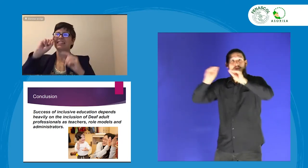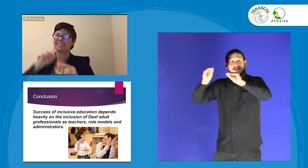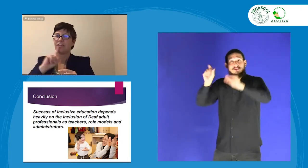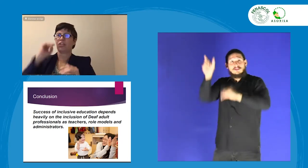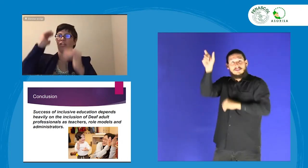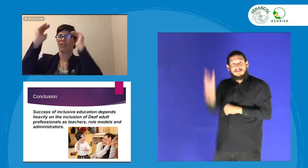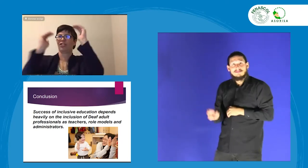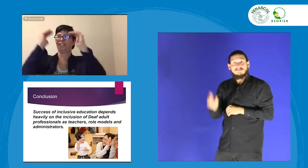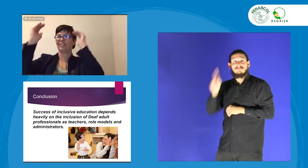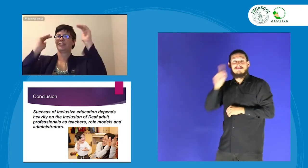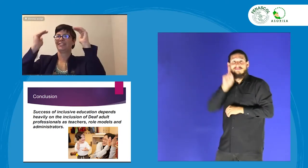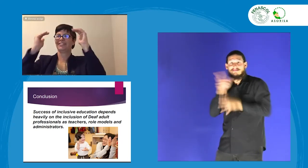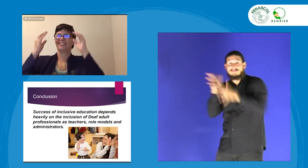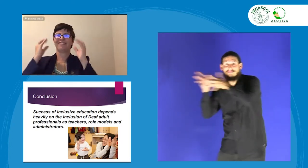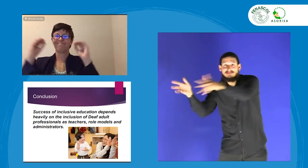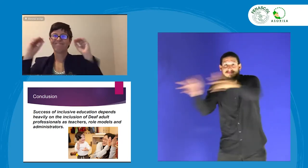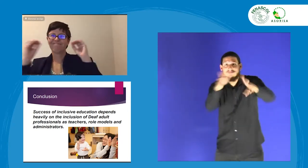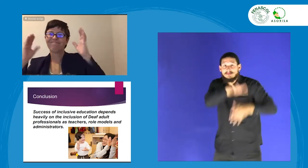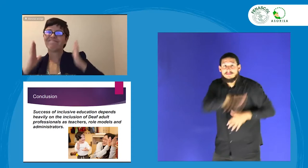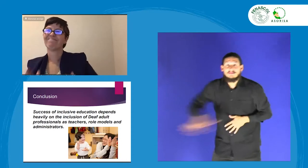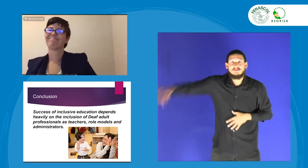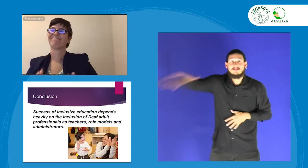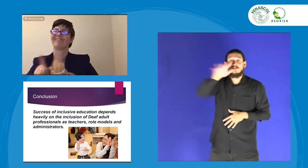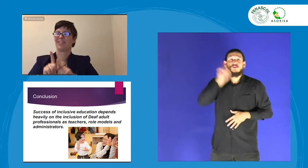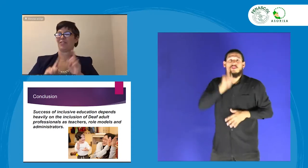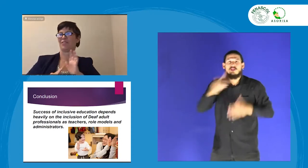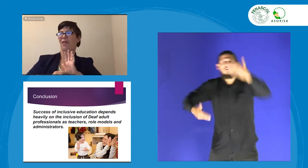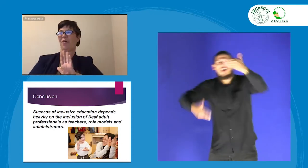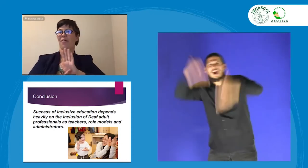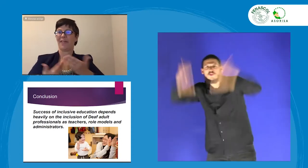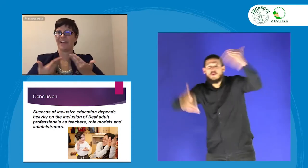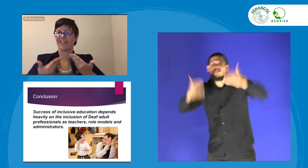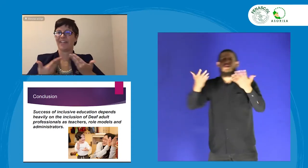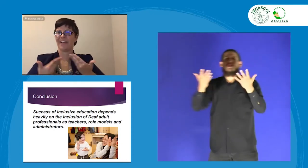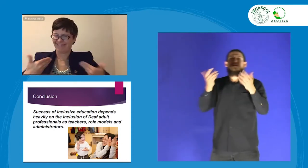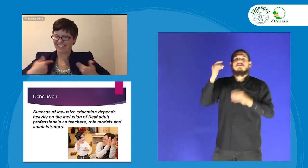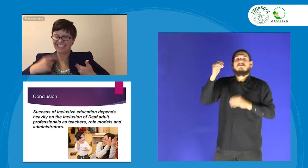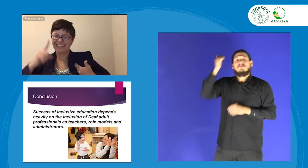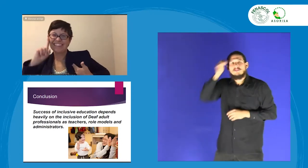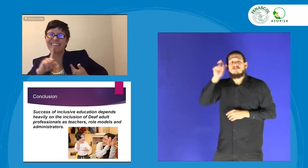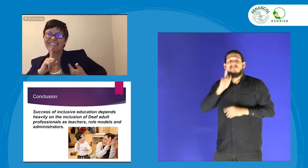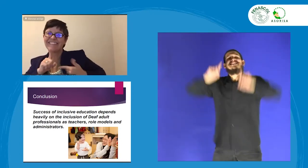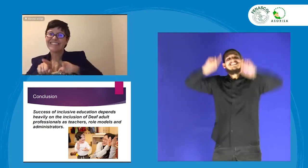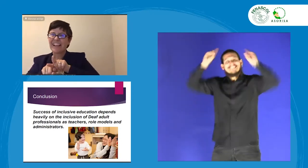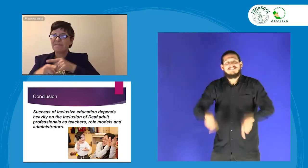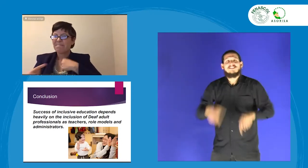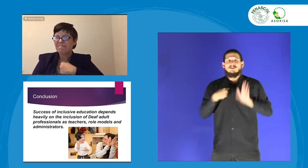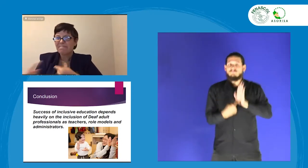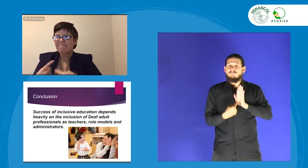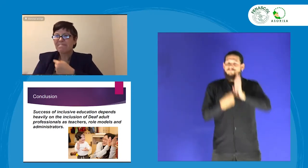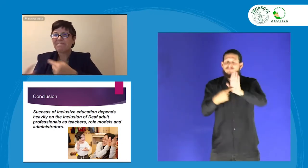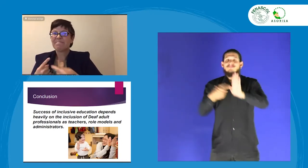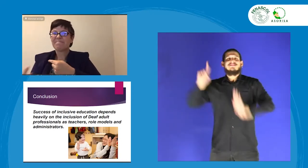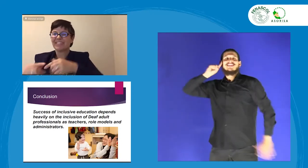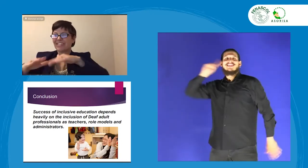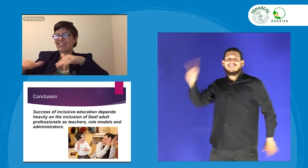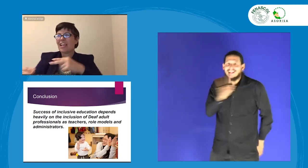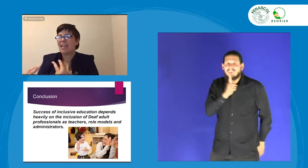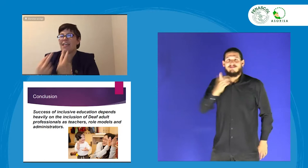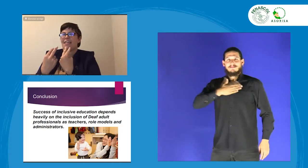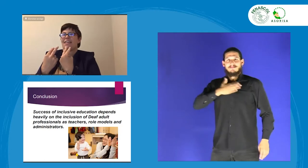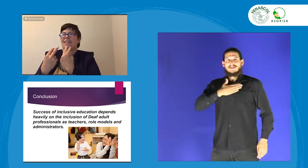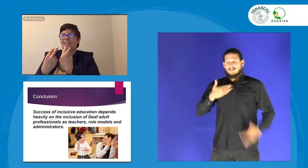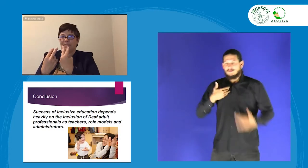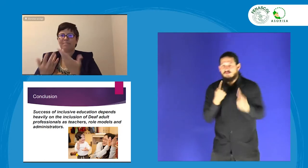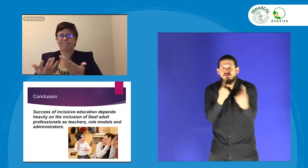mucho de que las personas sordas puedan estar en un entorno soñante con sus pares sordos, con profesores